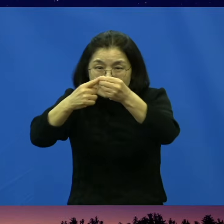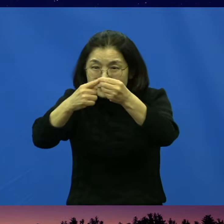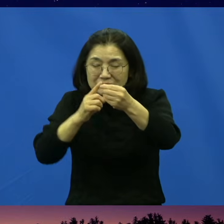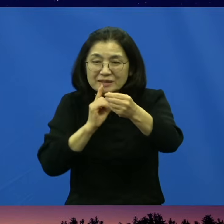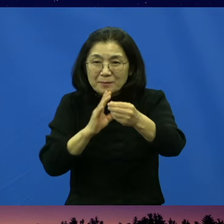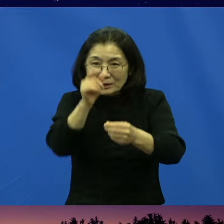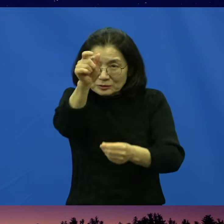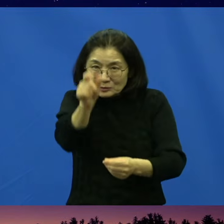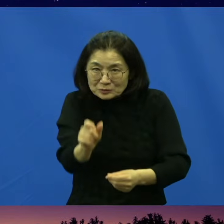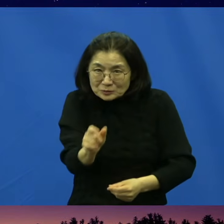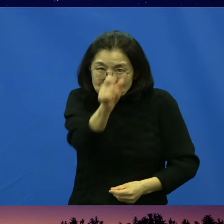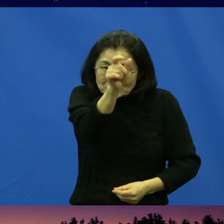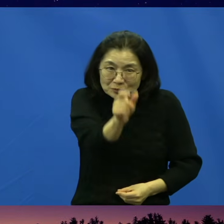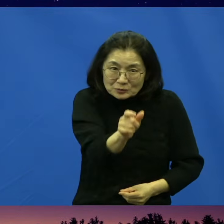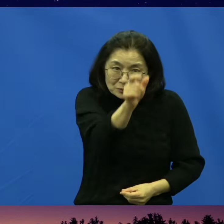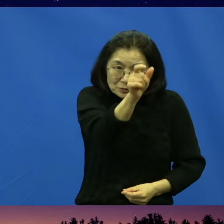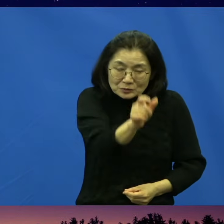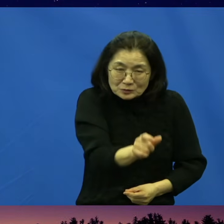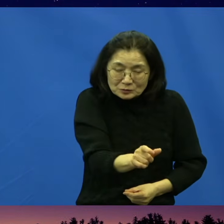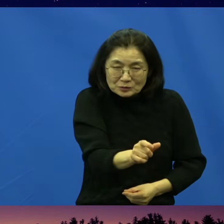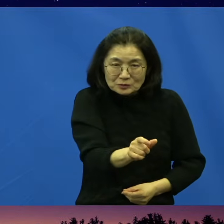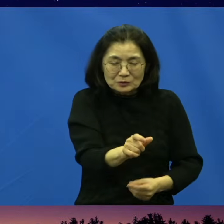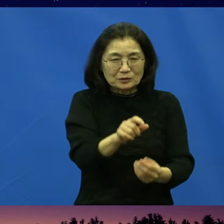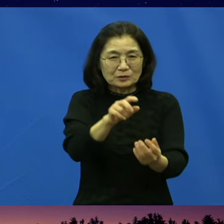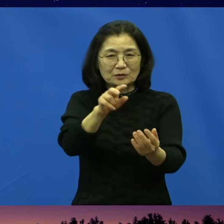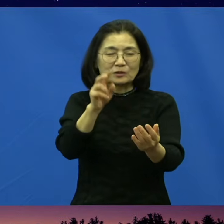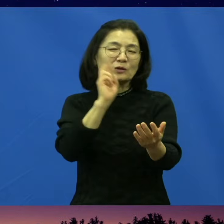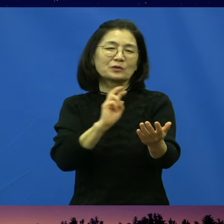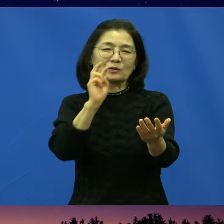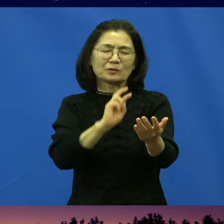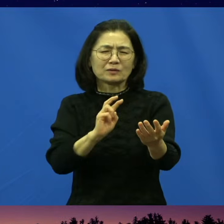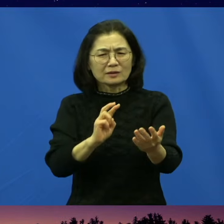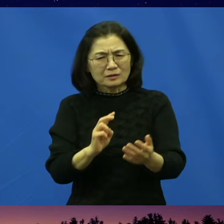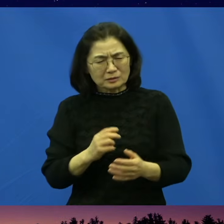할머니가 찬송을 부르시는지 성경을 읽으시는지 헷갈리는 거예요.